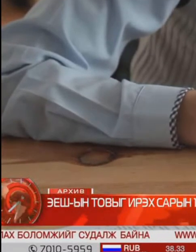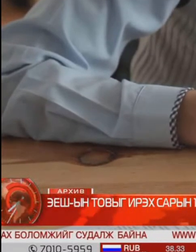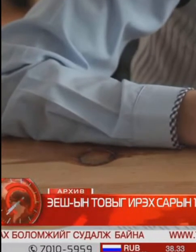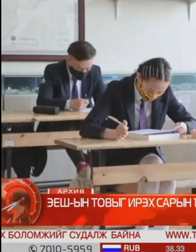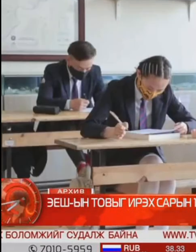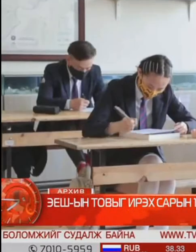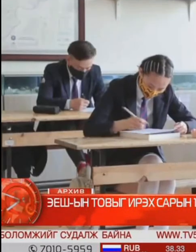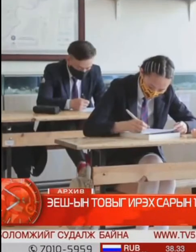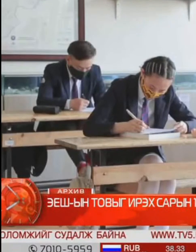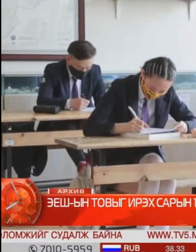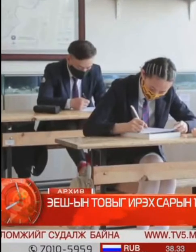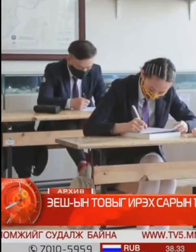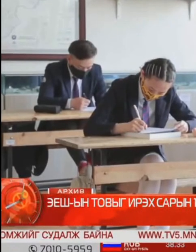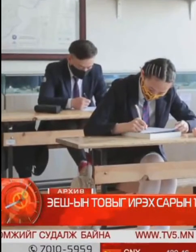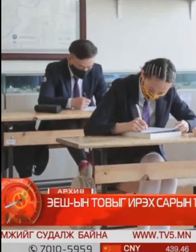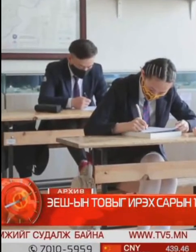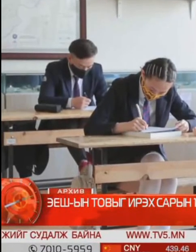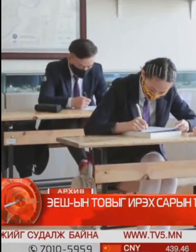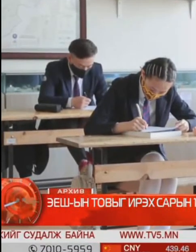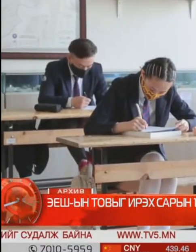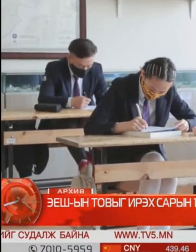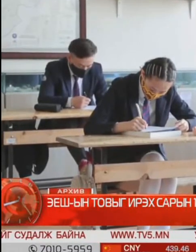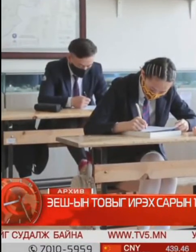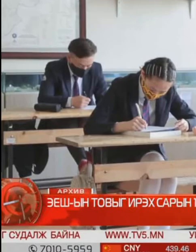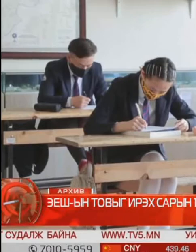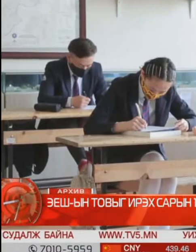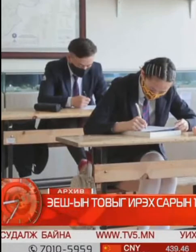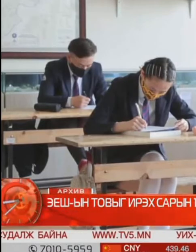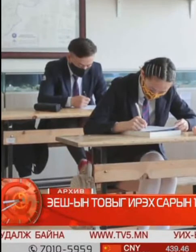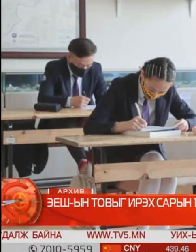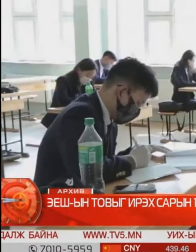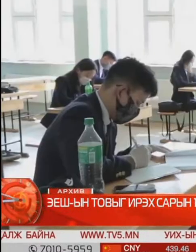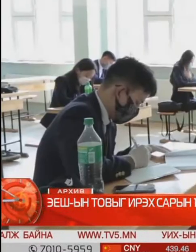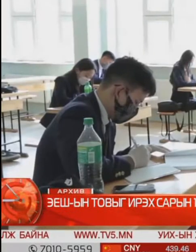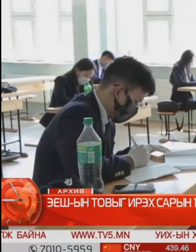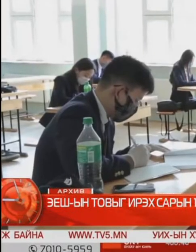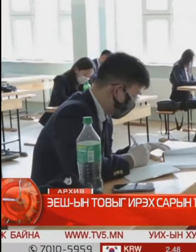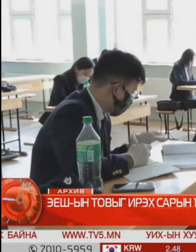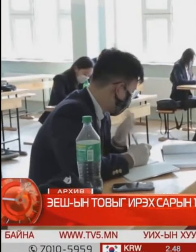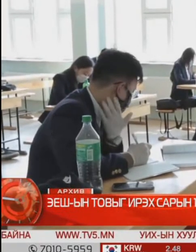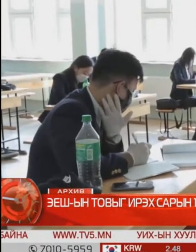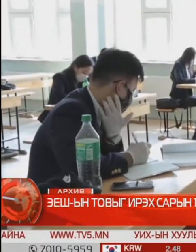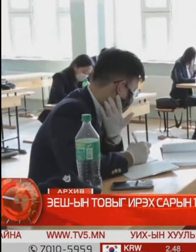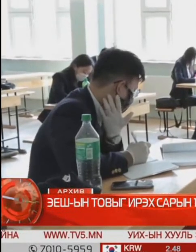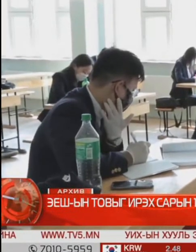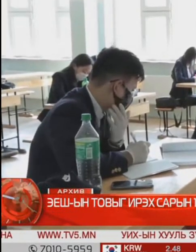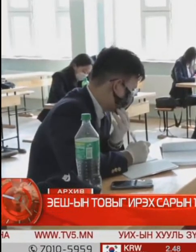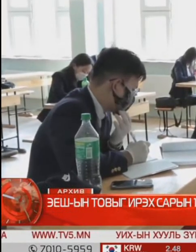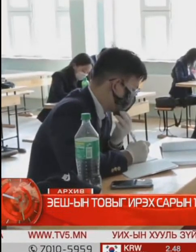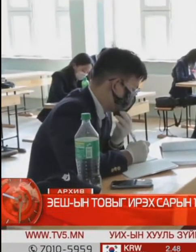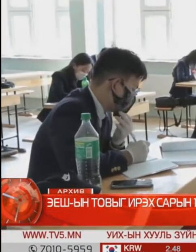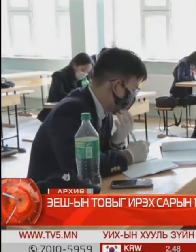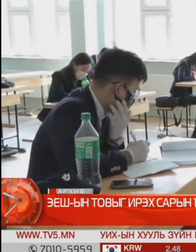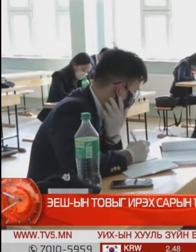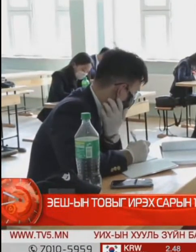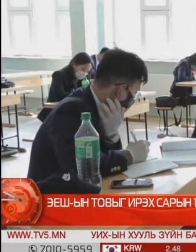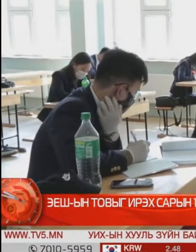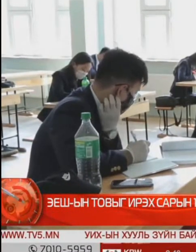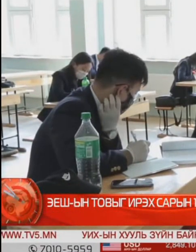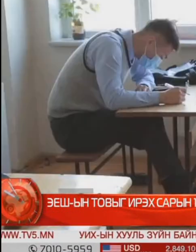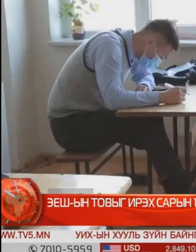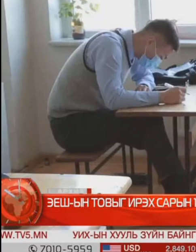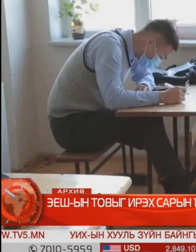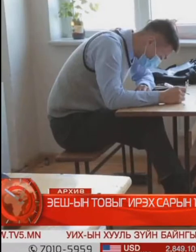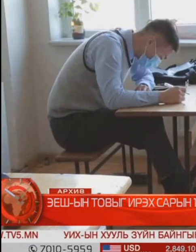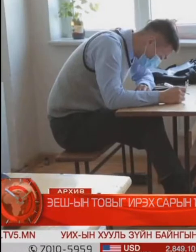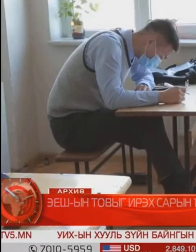энэ сарын ихээр авахар товлсон байсан ч цар тахлын нөхцөл байдлаас шалтгаалan 8-р сард болгон хойшлуулсан. За өдөрт 2000 гаруй тохиолдол бүртгэгдэж байсан